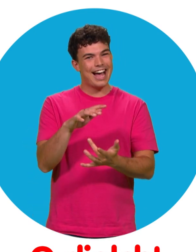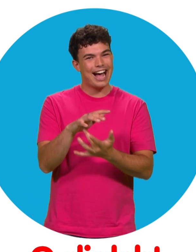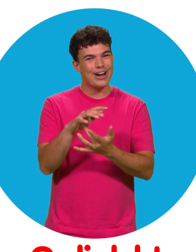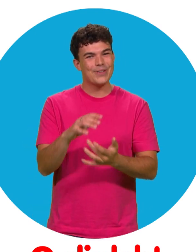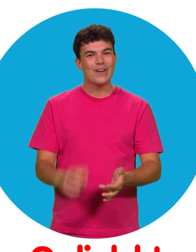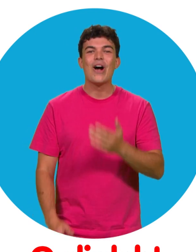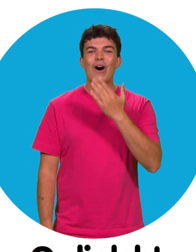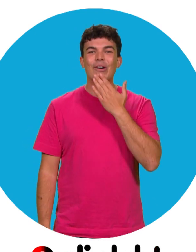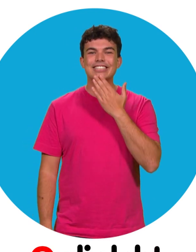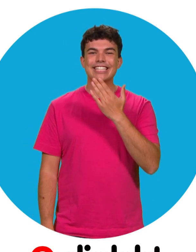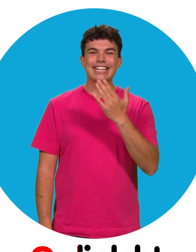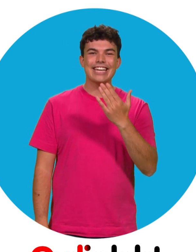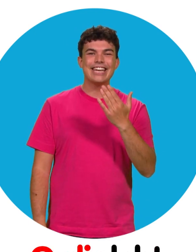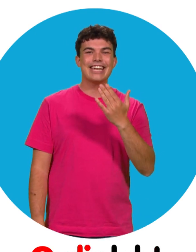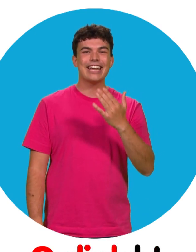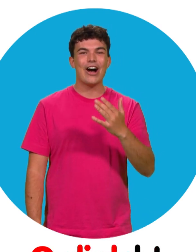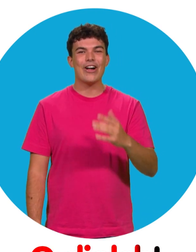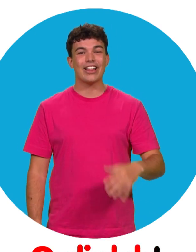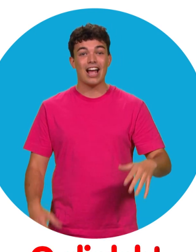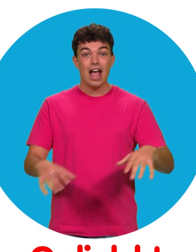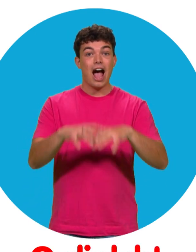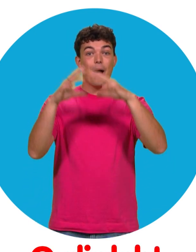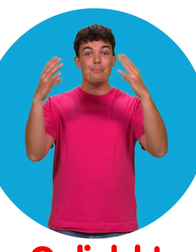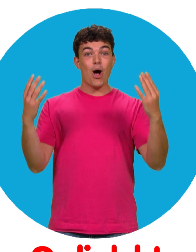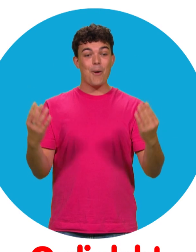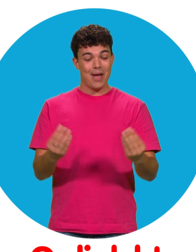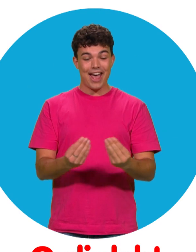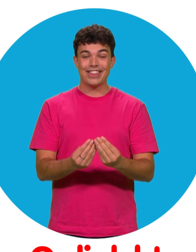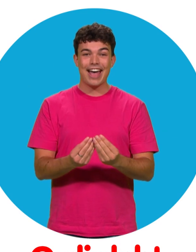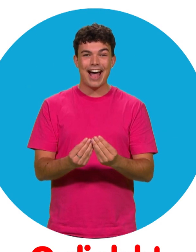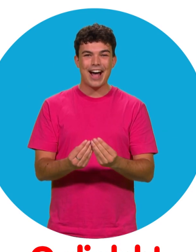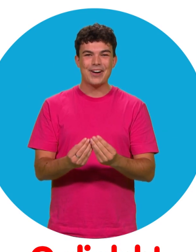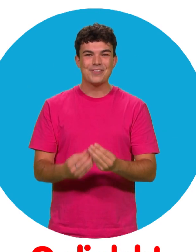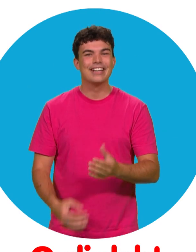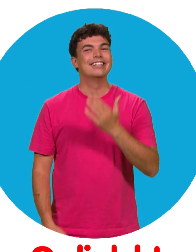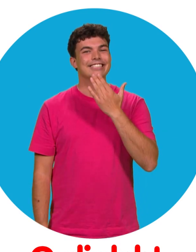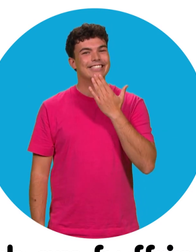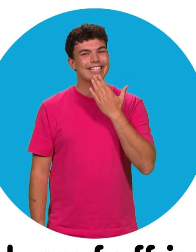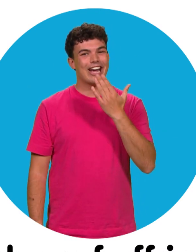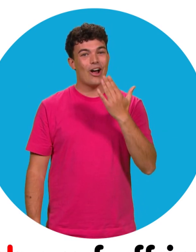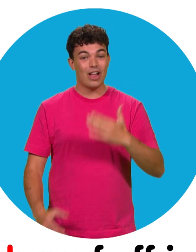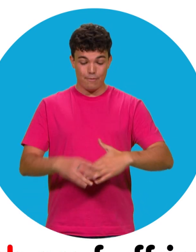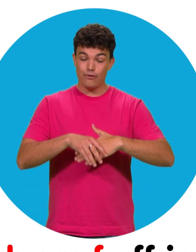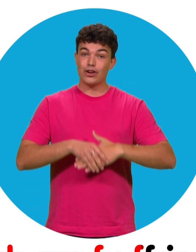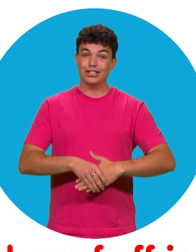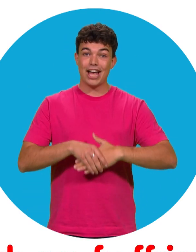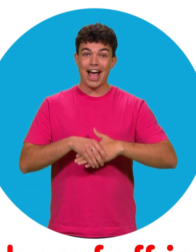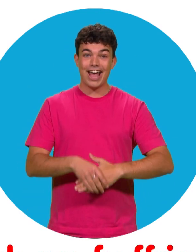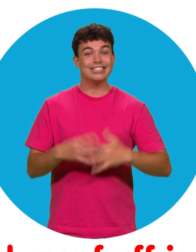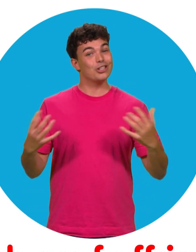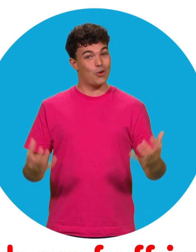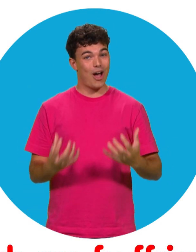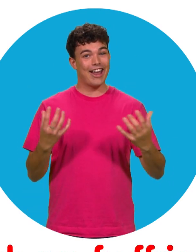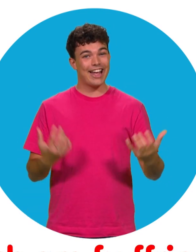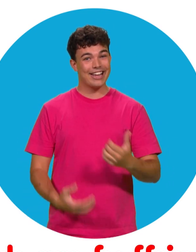bwysig iawn. O diolch am bopeth gael. Diolch am fy